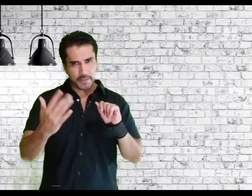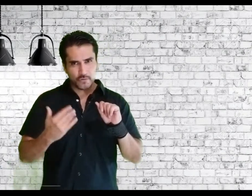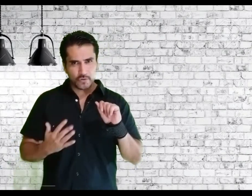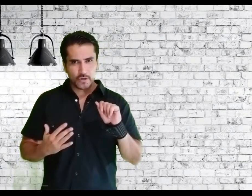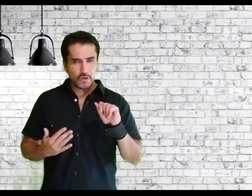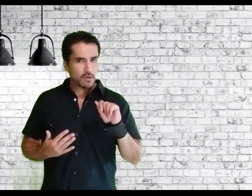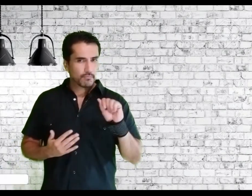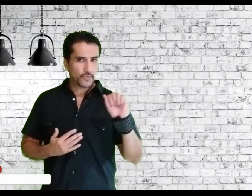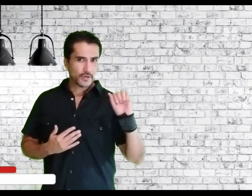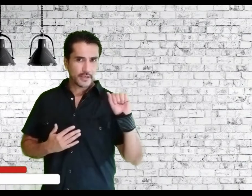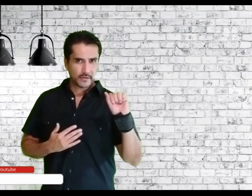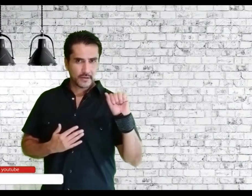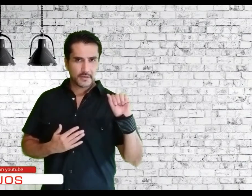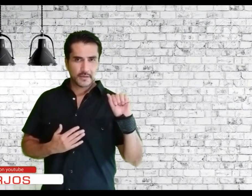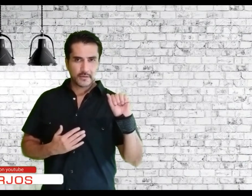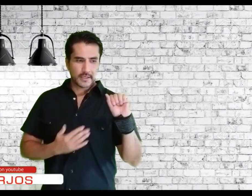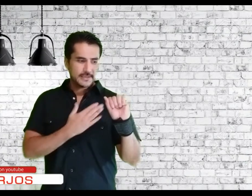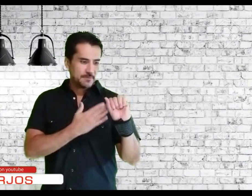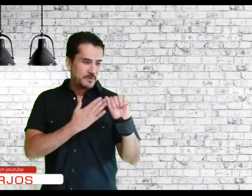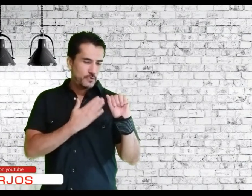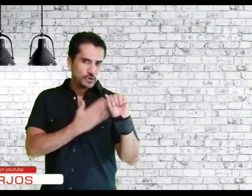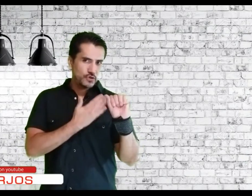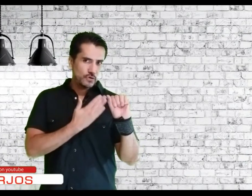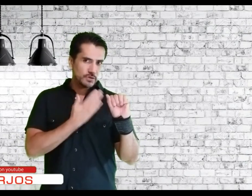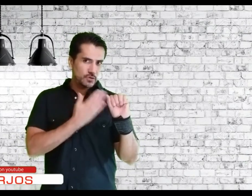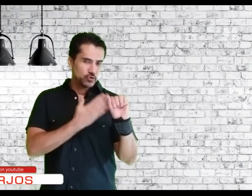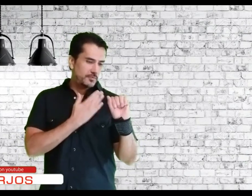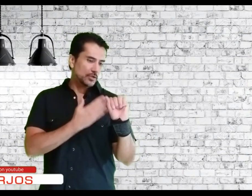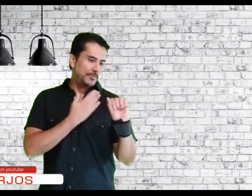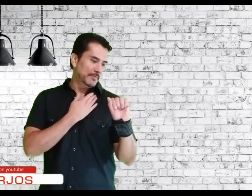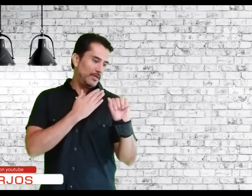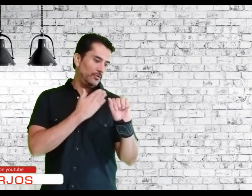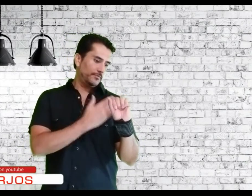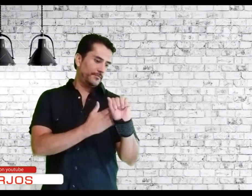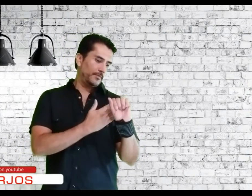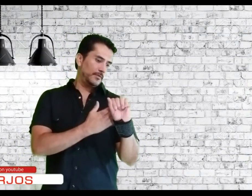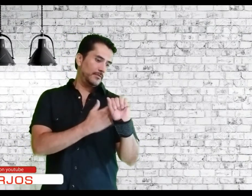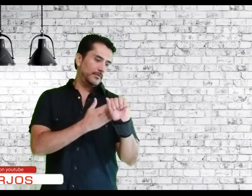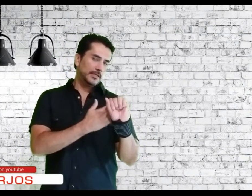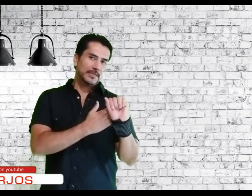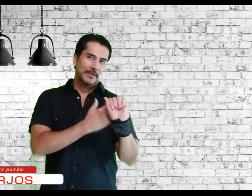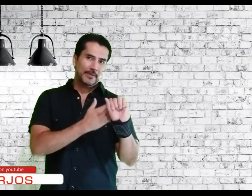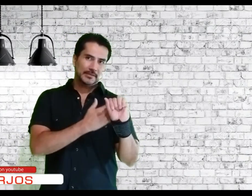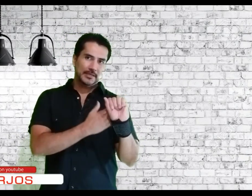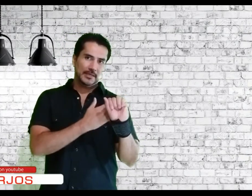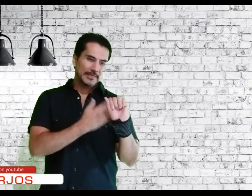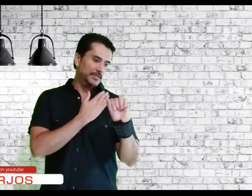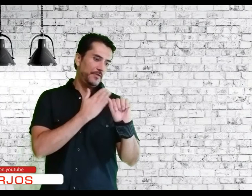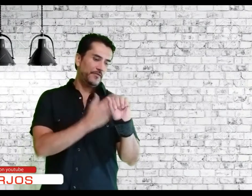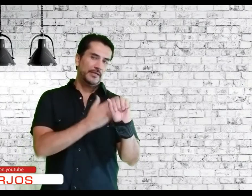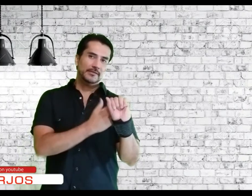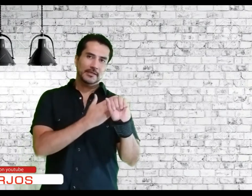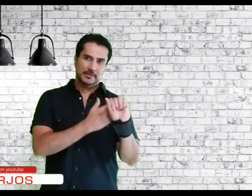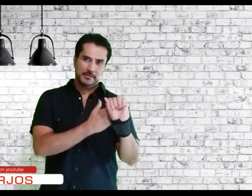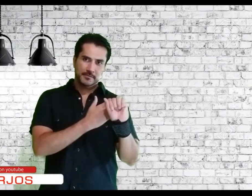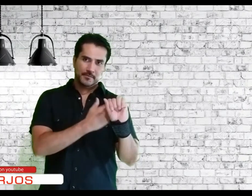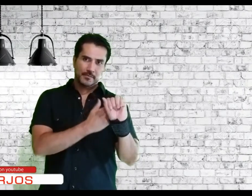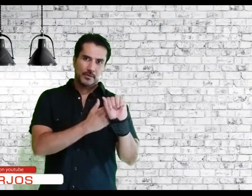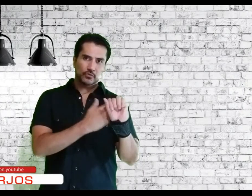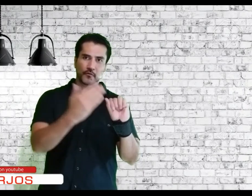espejo, porque esta es mi posición y yo estoy viendo mi mano desde la parte, este es mi frente, tu